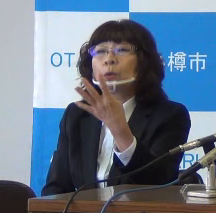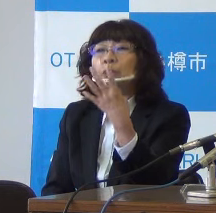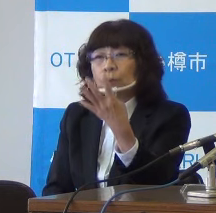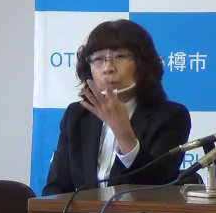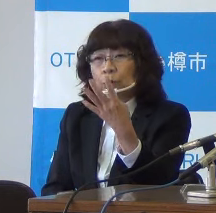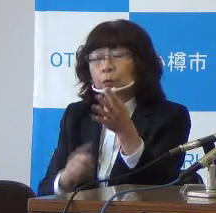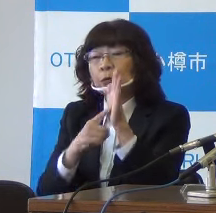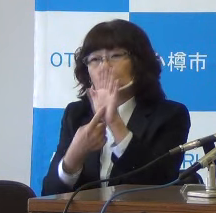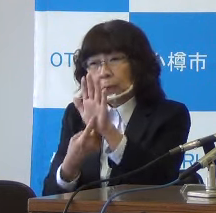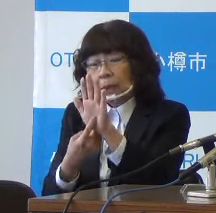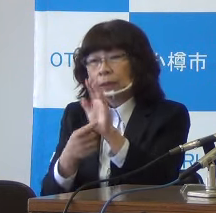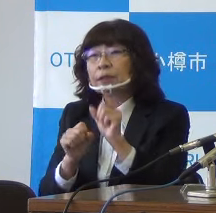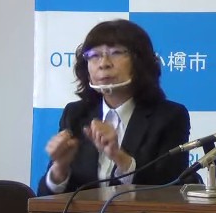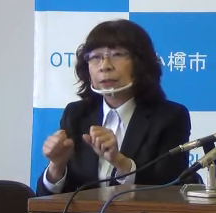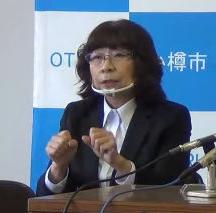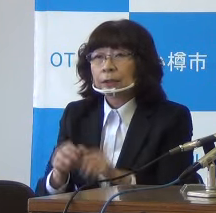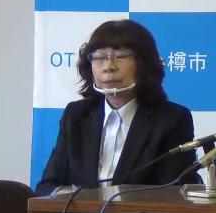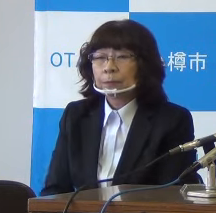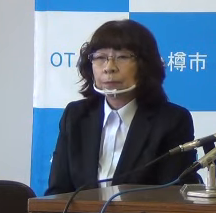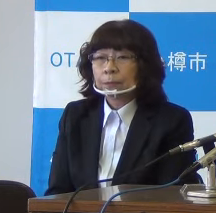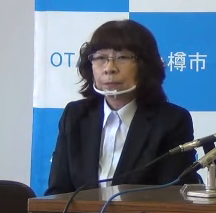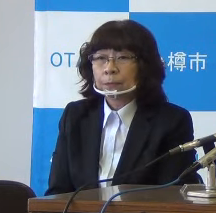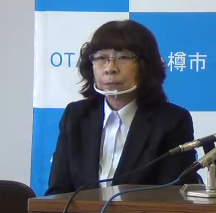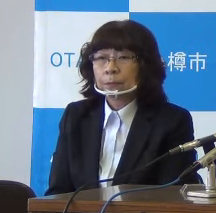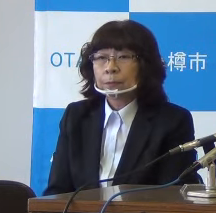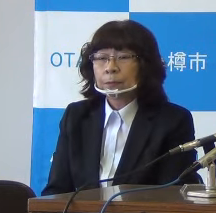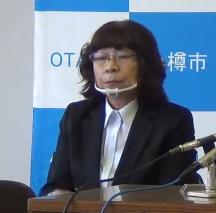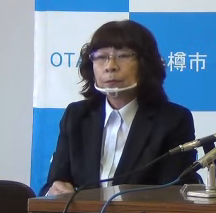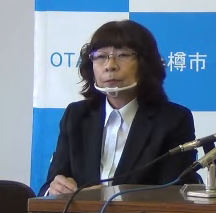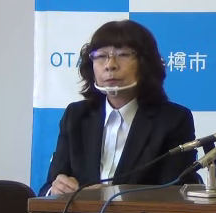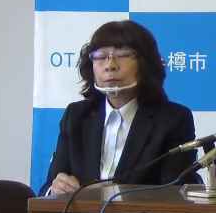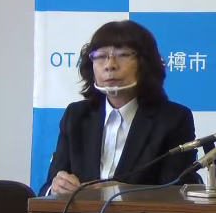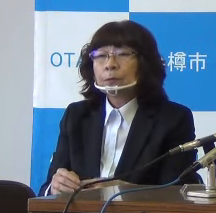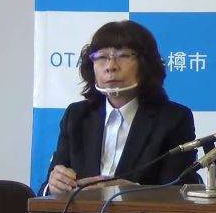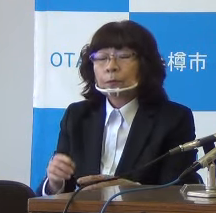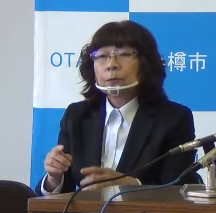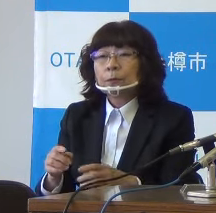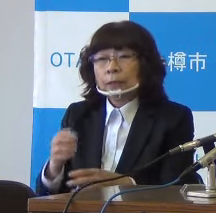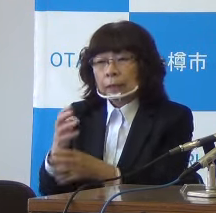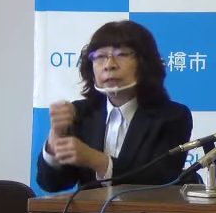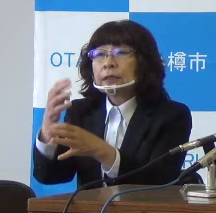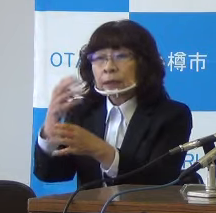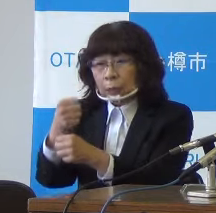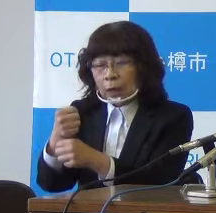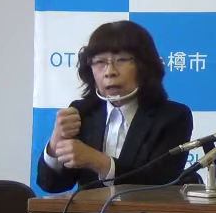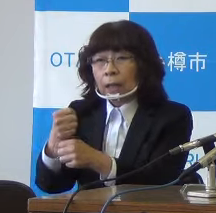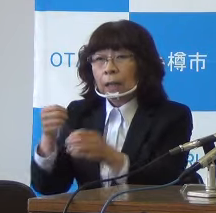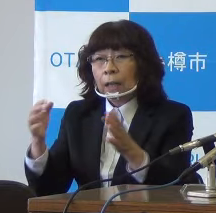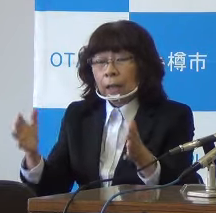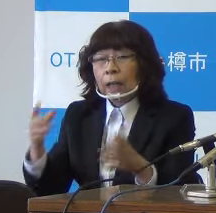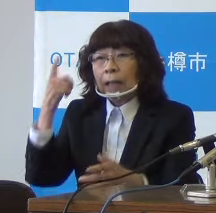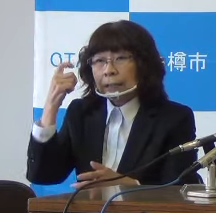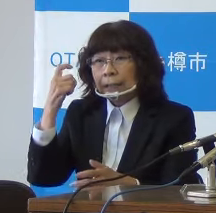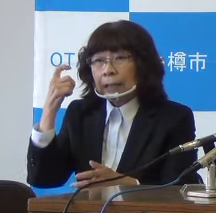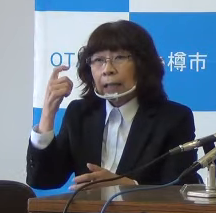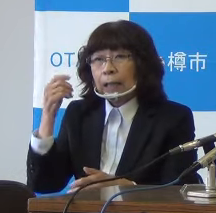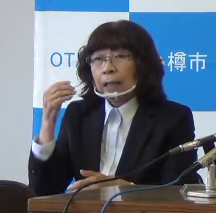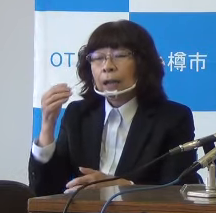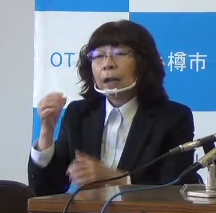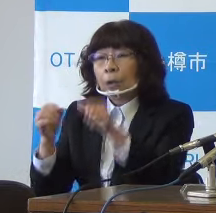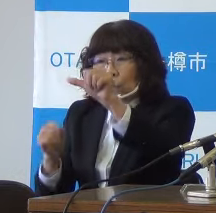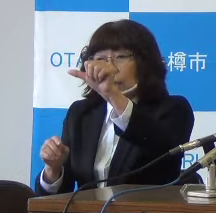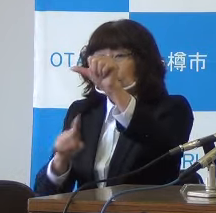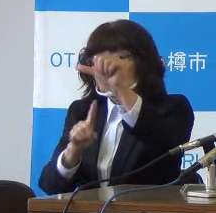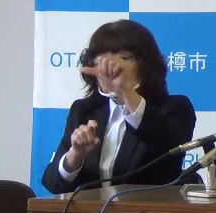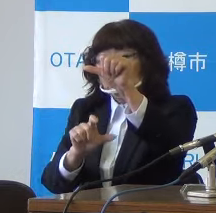げさせていただいております。いずれも期間は明日